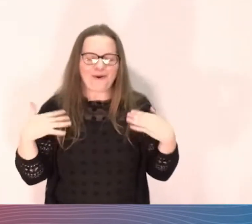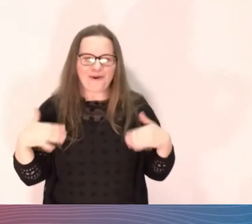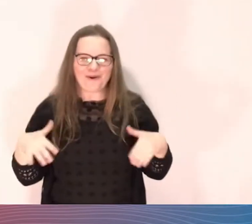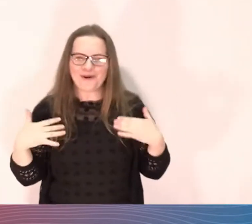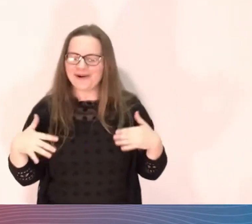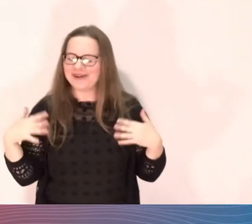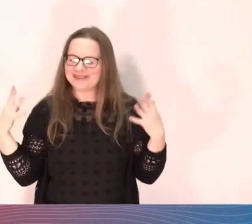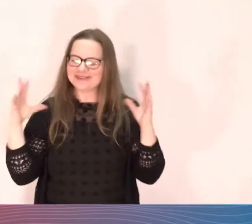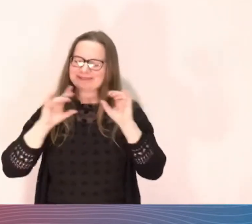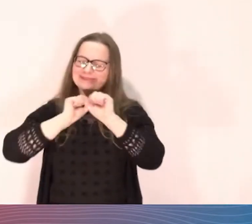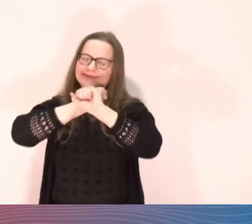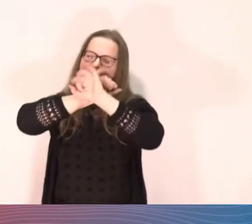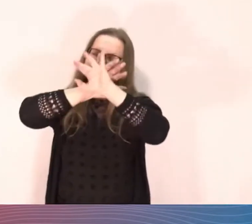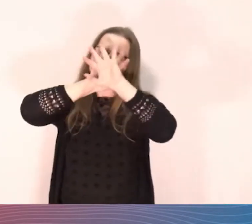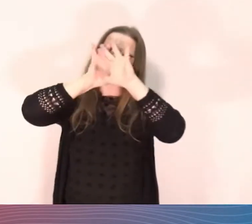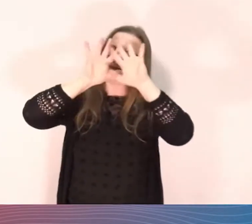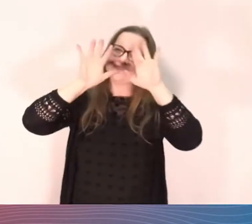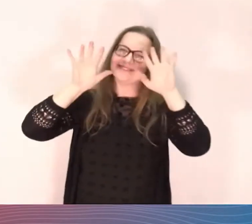Oh, glória!